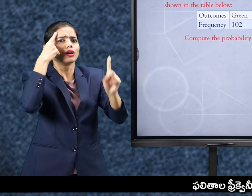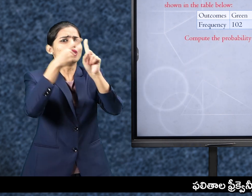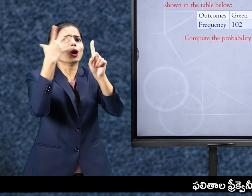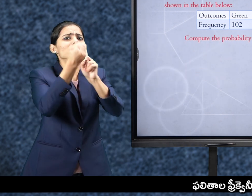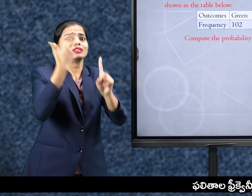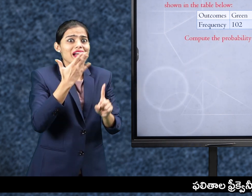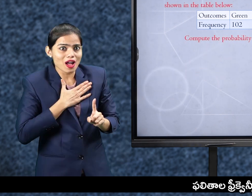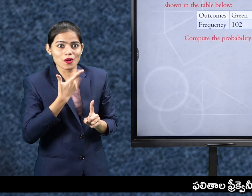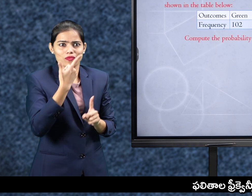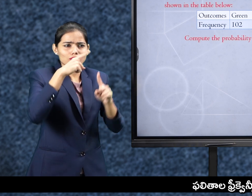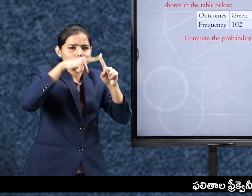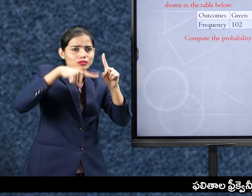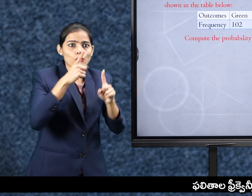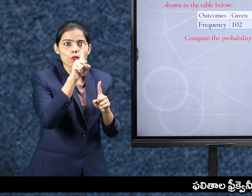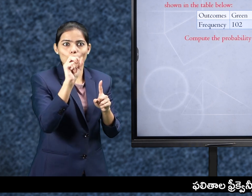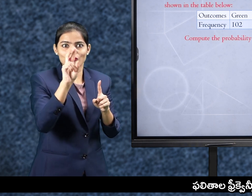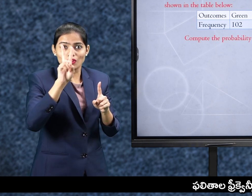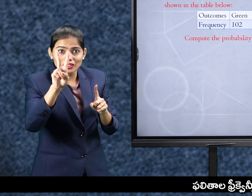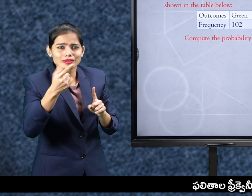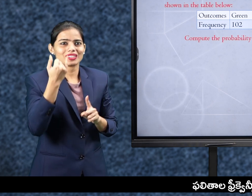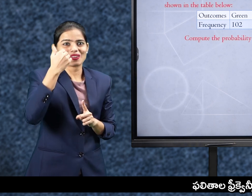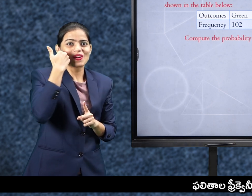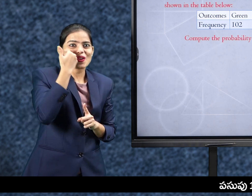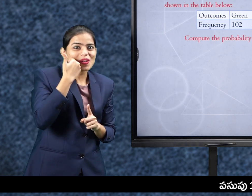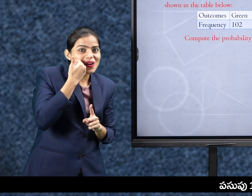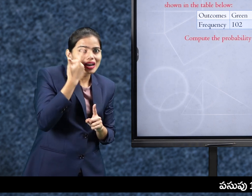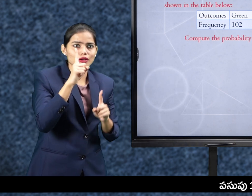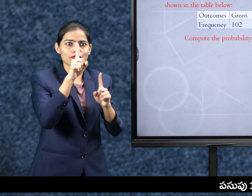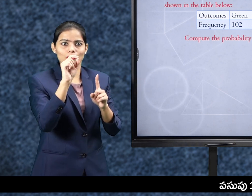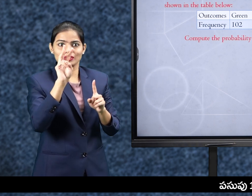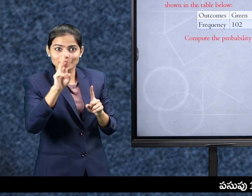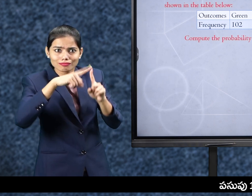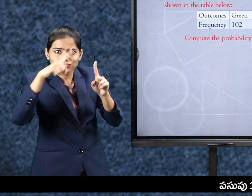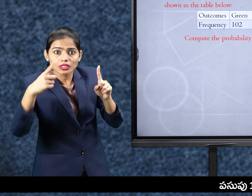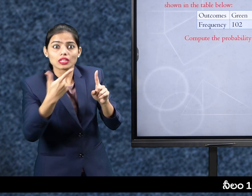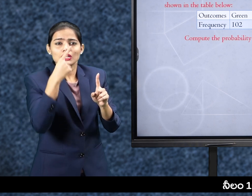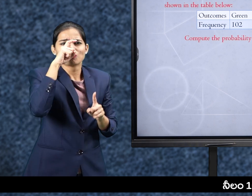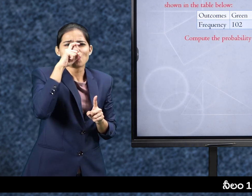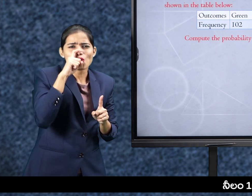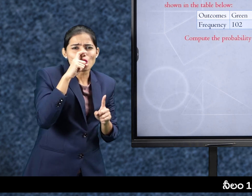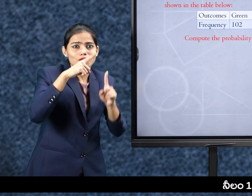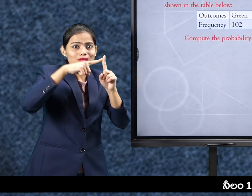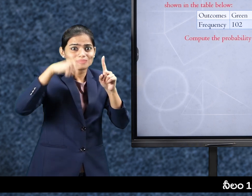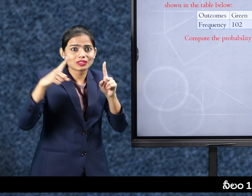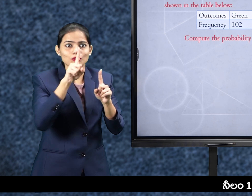ఏంటి? అవుట్కమ్స్ గ్రీన్ ఫ్రీక్వెన్సీ 102, ఎల్లో ఫ్రీక్వెన్సీ 103, బ్లూ అవుట్కమ్స్ ఫ్రీక్వెన్సీ